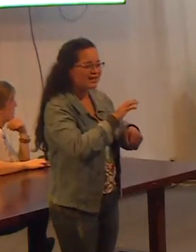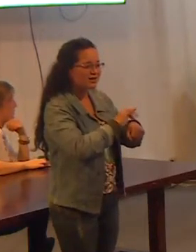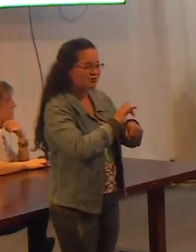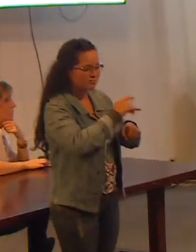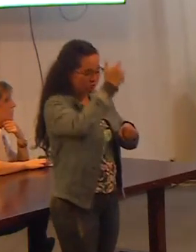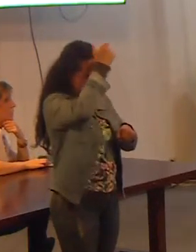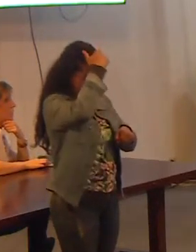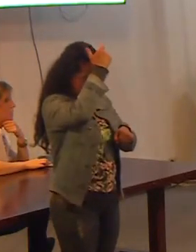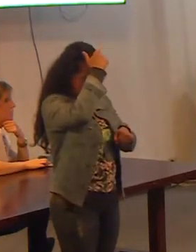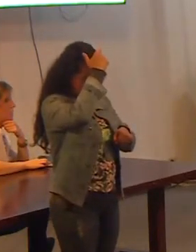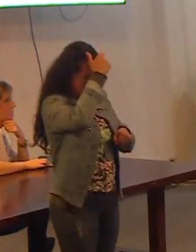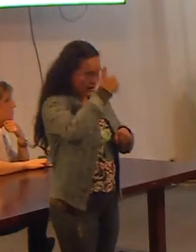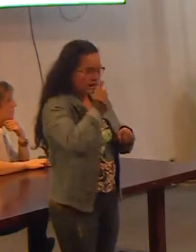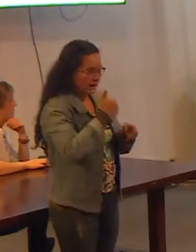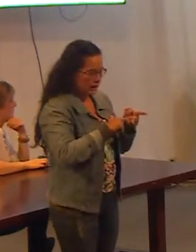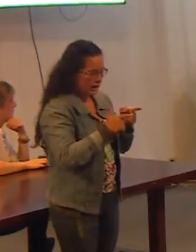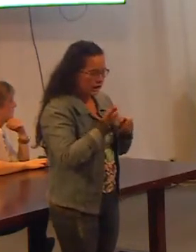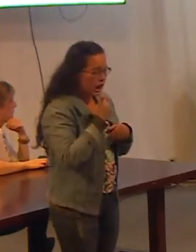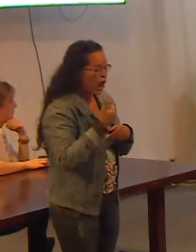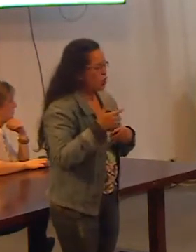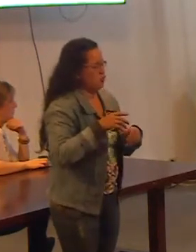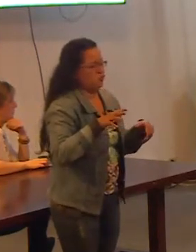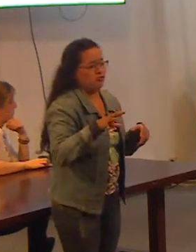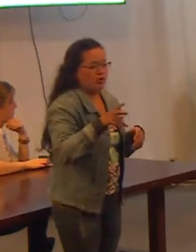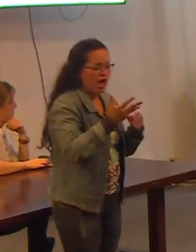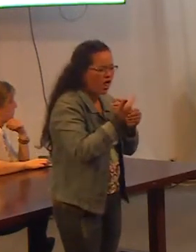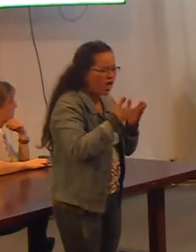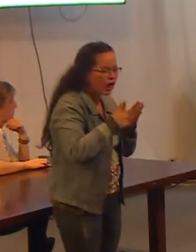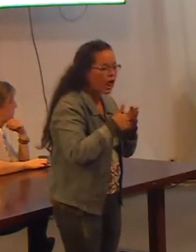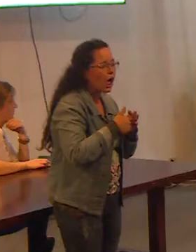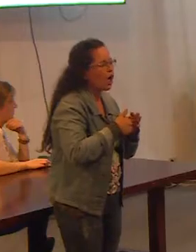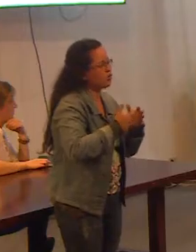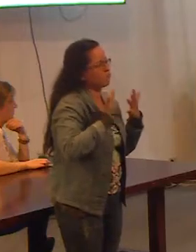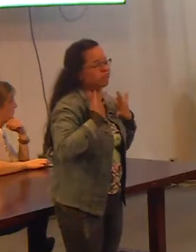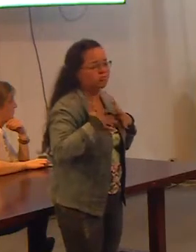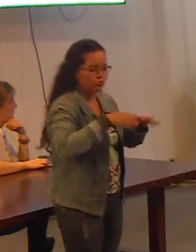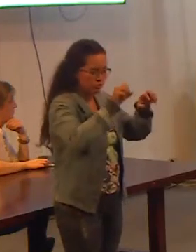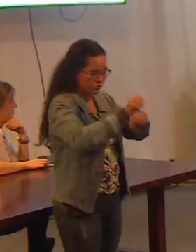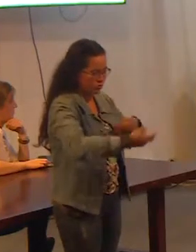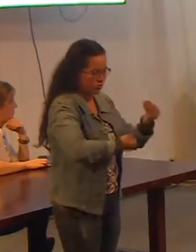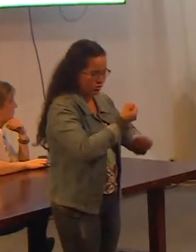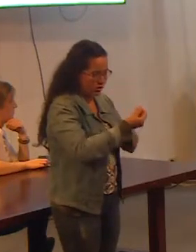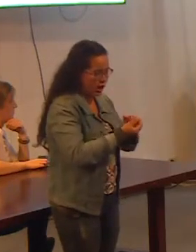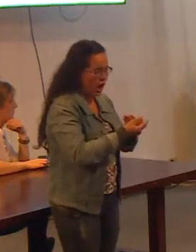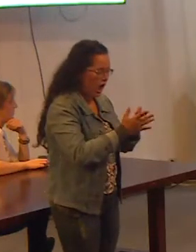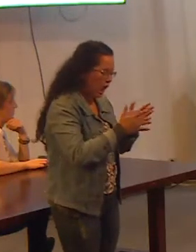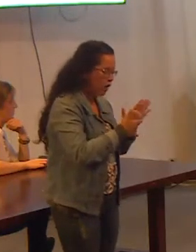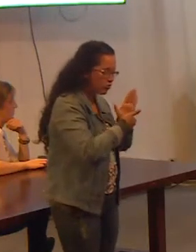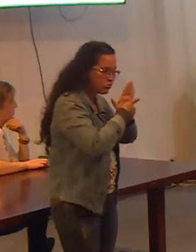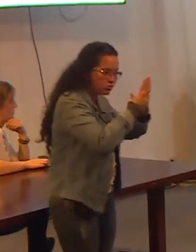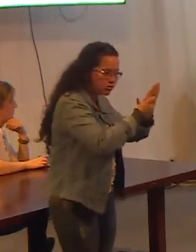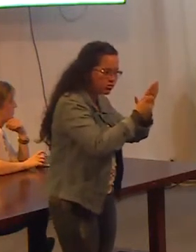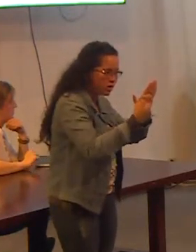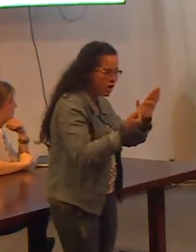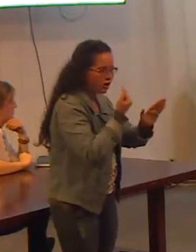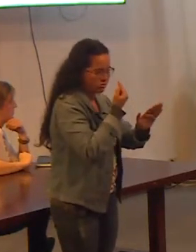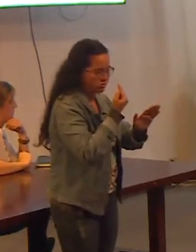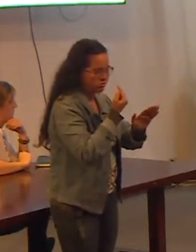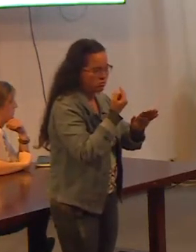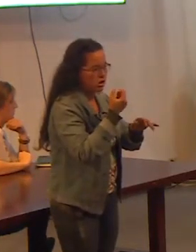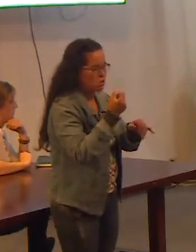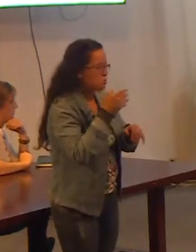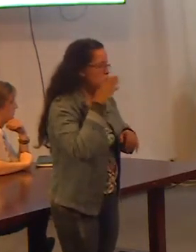nos dice, es todo lo que se puede realizar y definir una función específica de resultados, sea en la parte laboral o sea